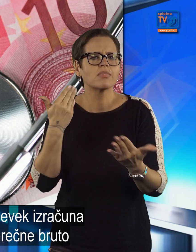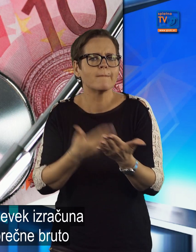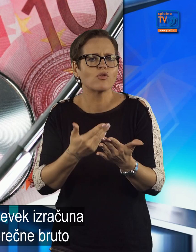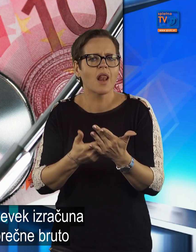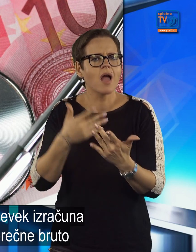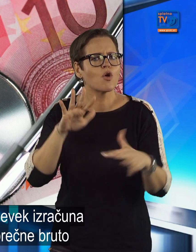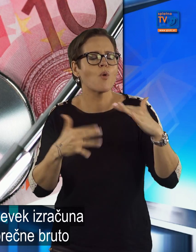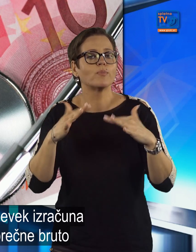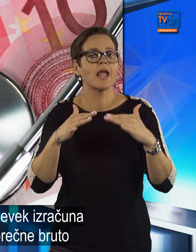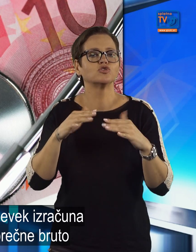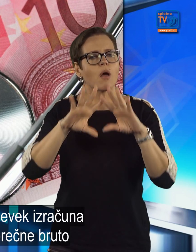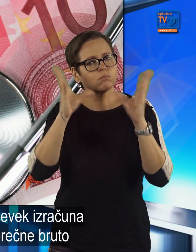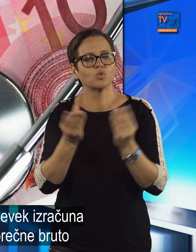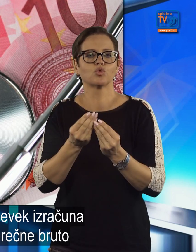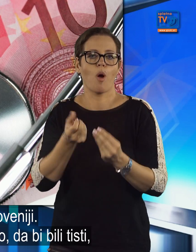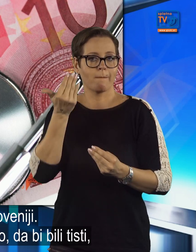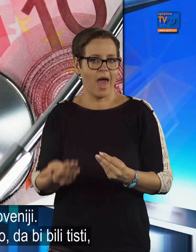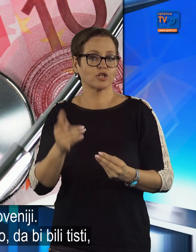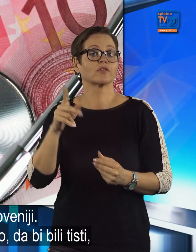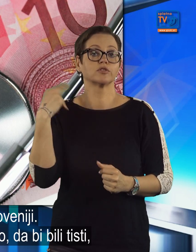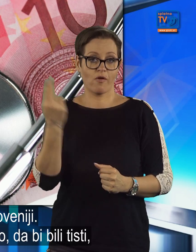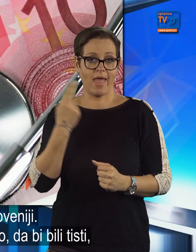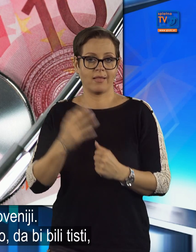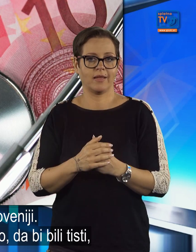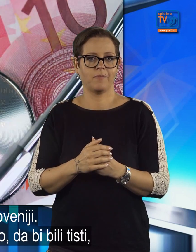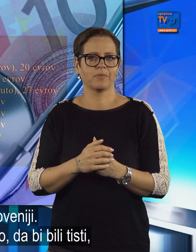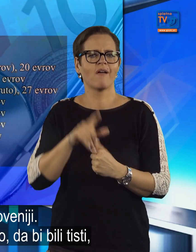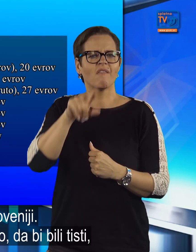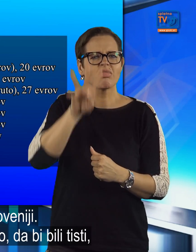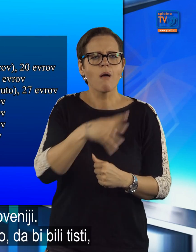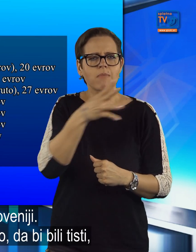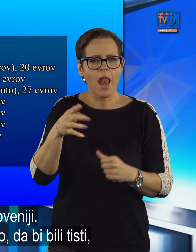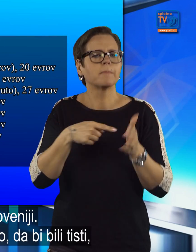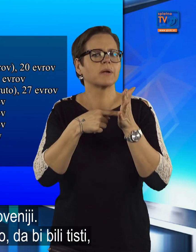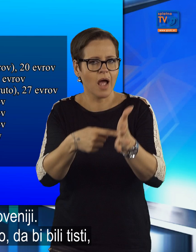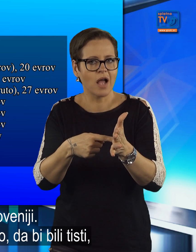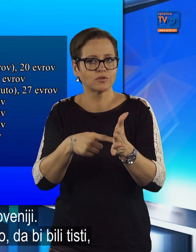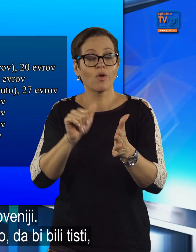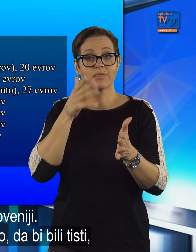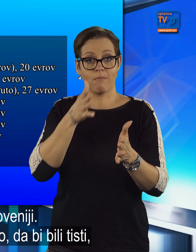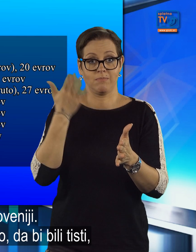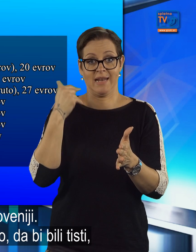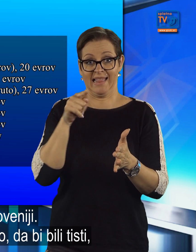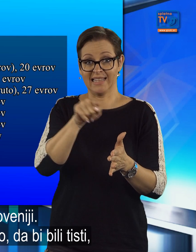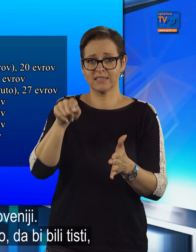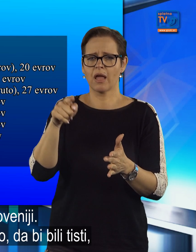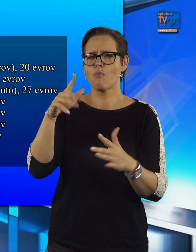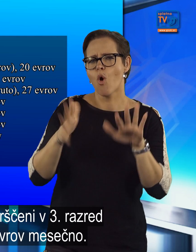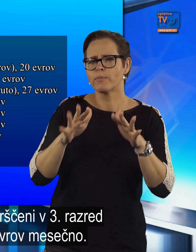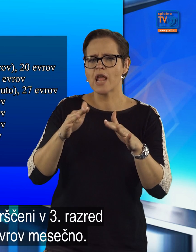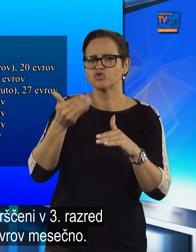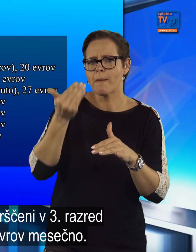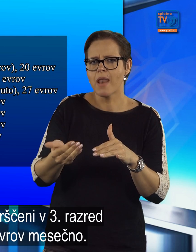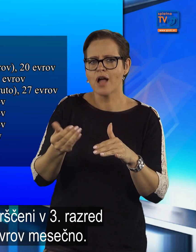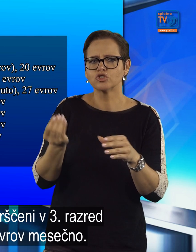na podlagi povprečne bruto plače v Sloveniji. V tabeli je prikazano, da bi bili tisti s povprečno